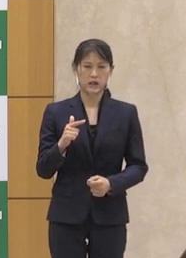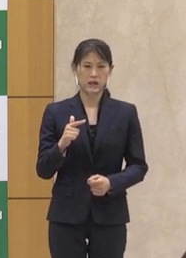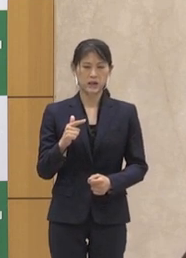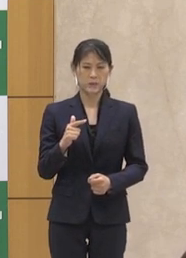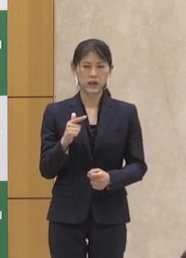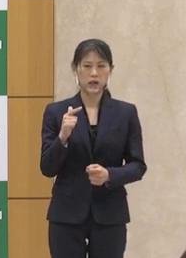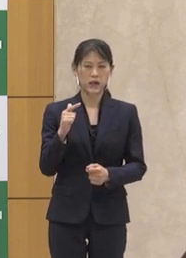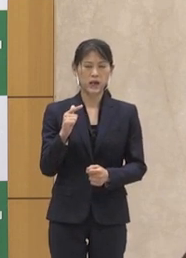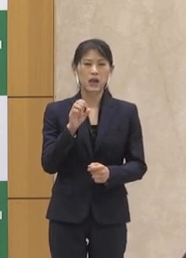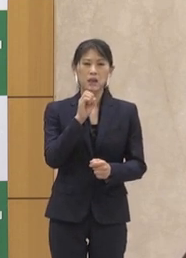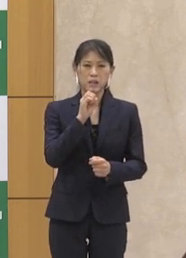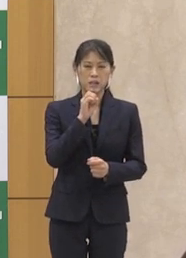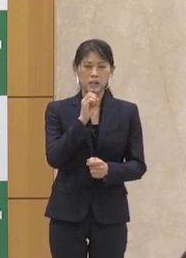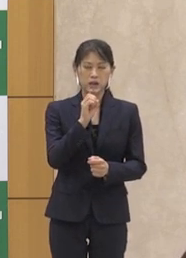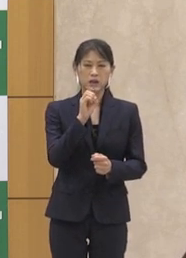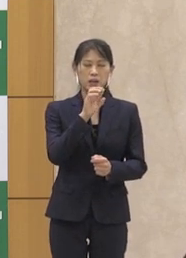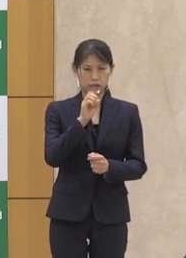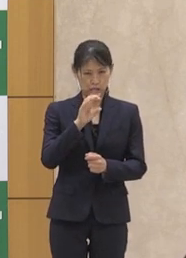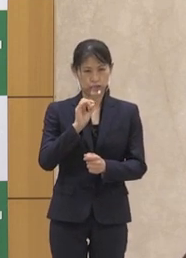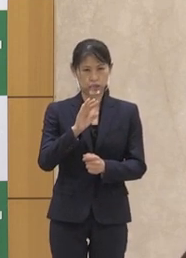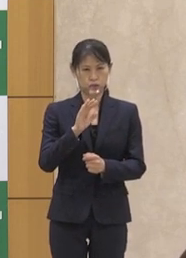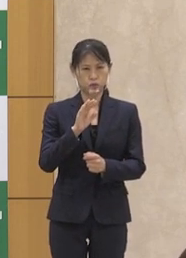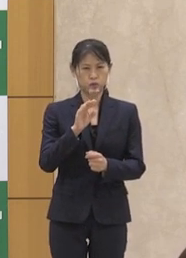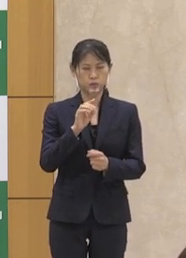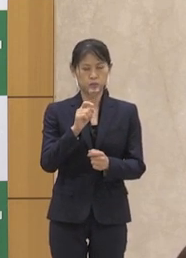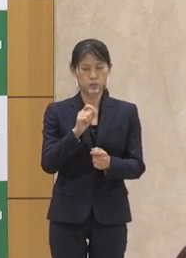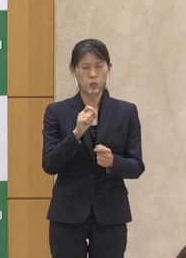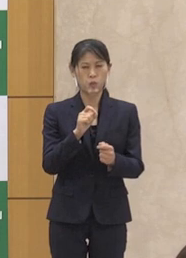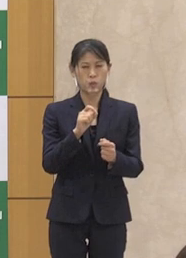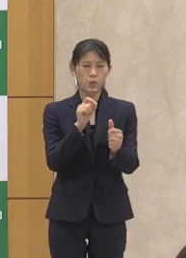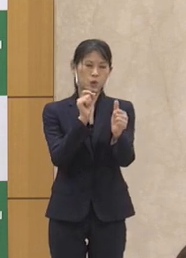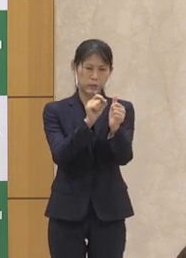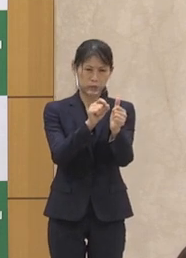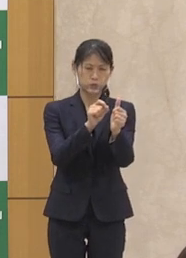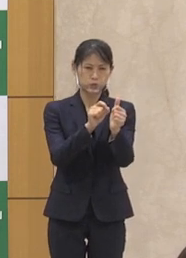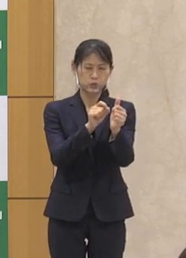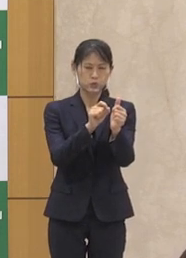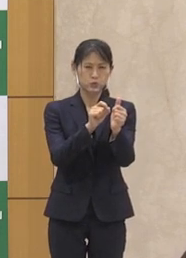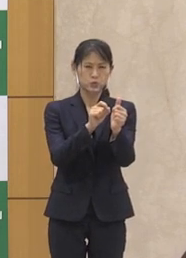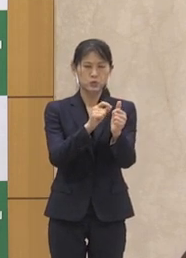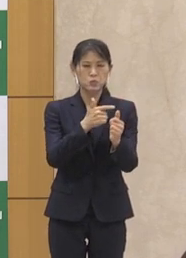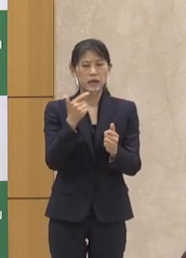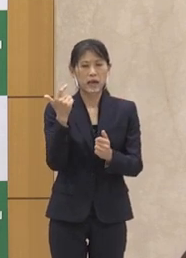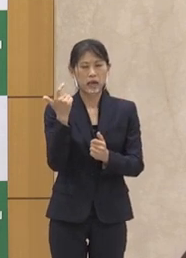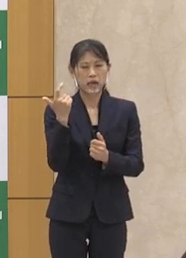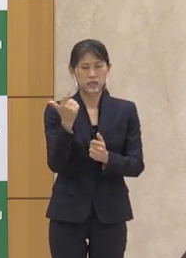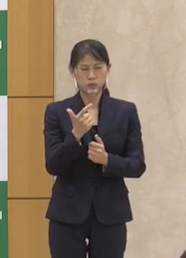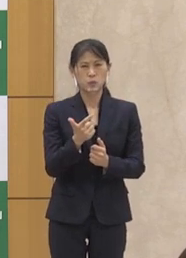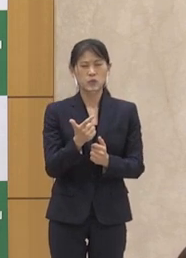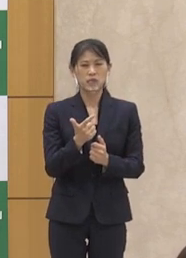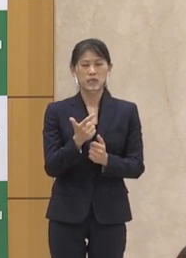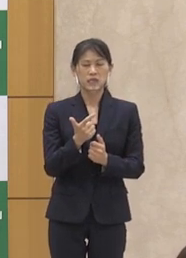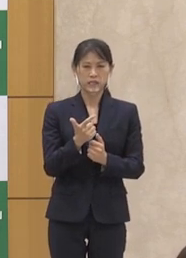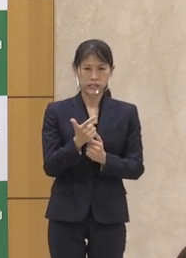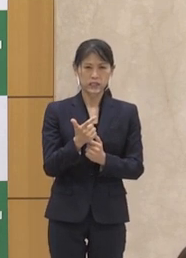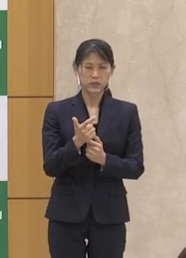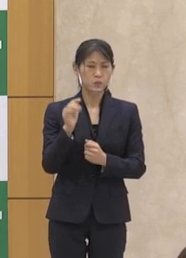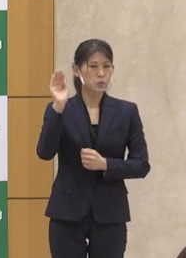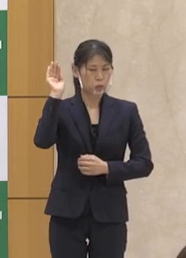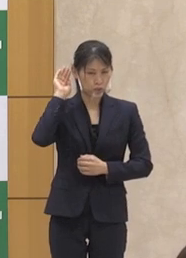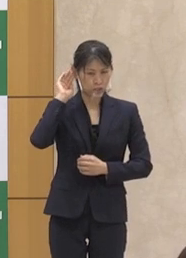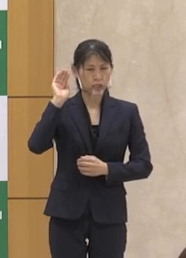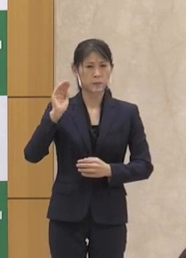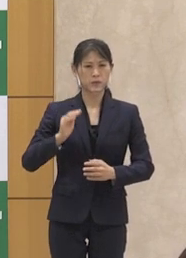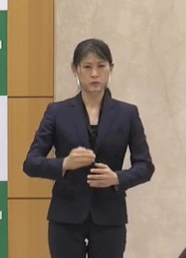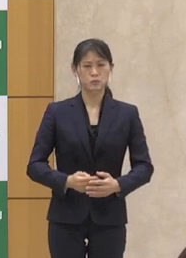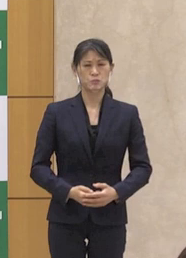状況だという方もいらっしゃいます。全国的な問題でもあると思いますけれども、まあ、私